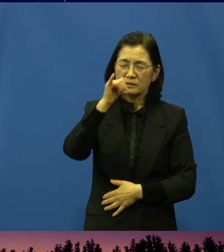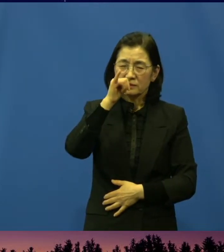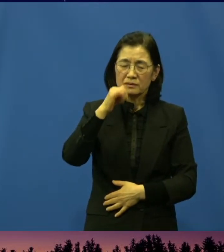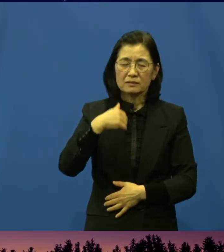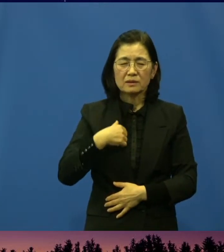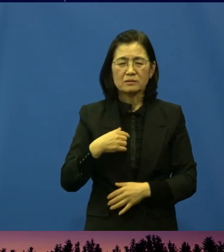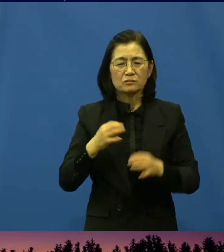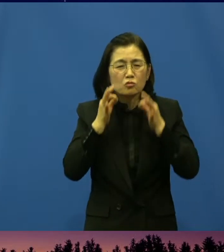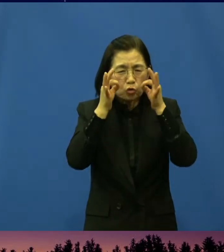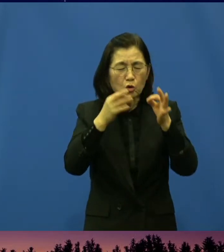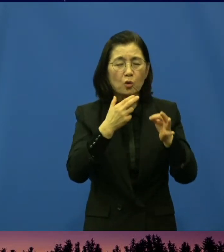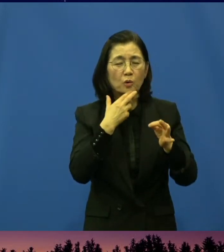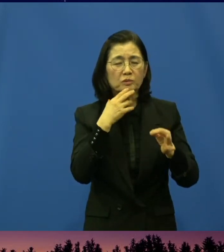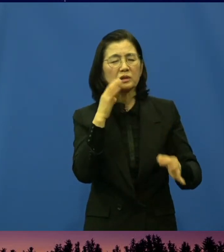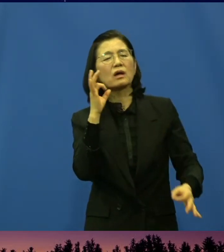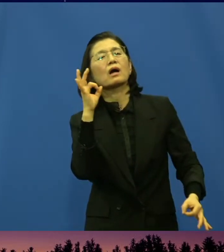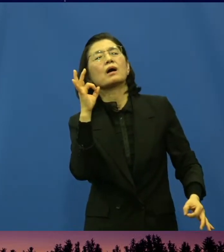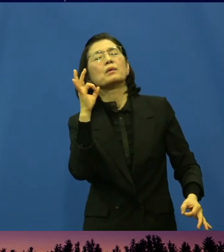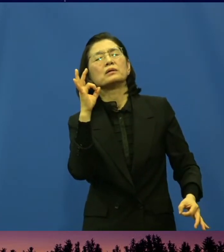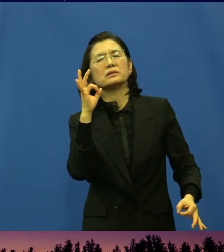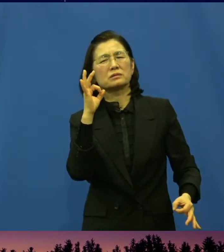돼요. 최선을 다해야 돼요.